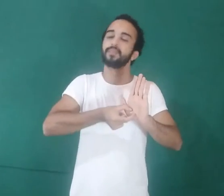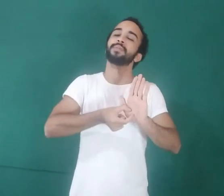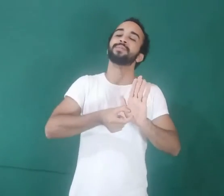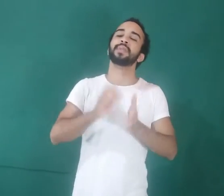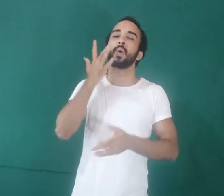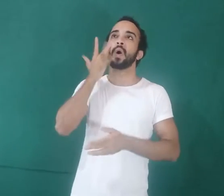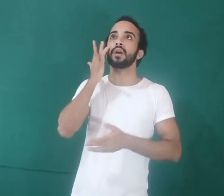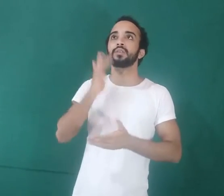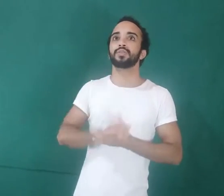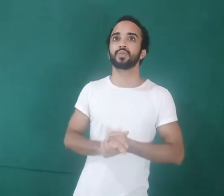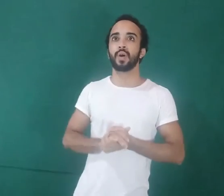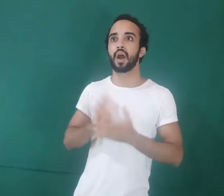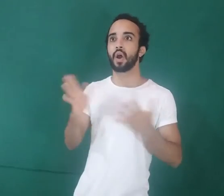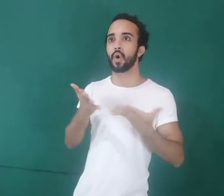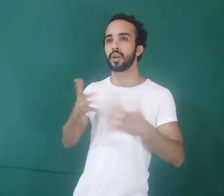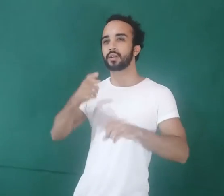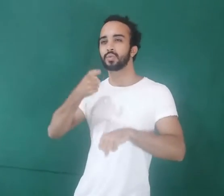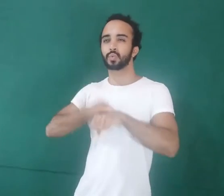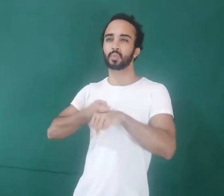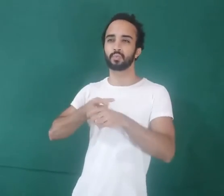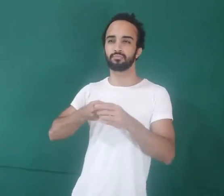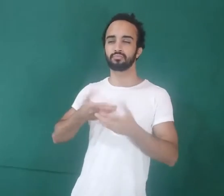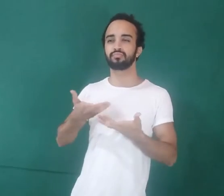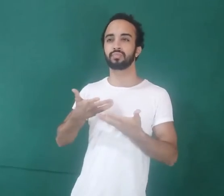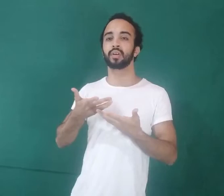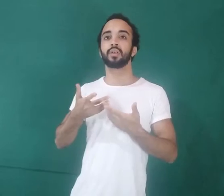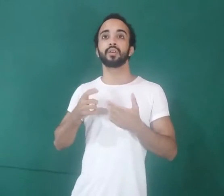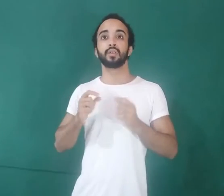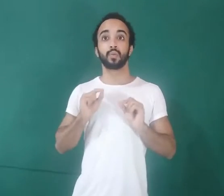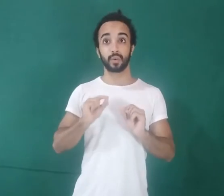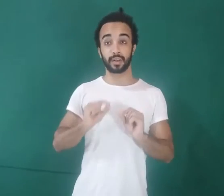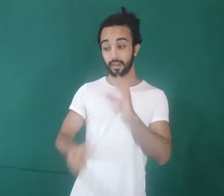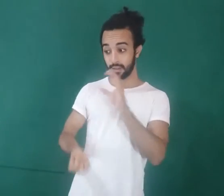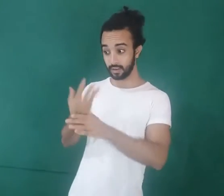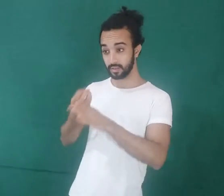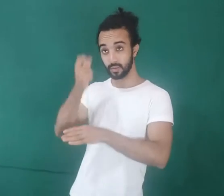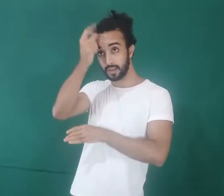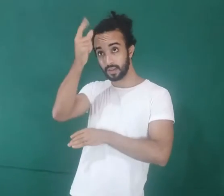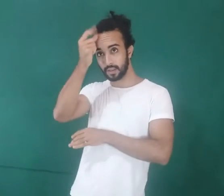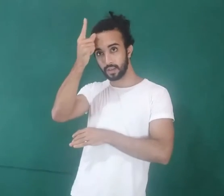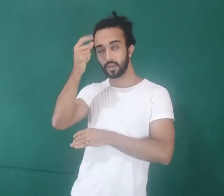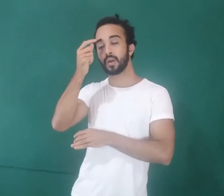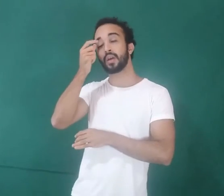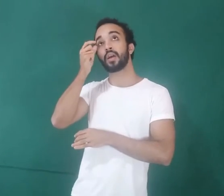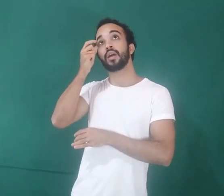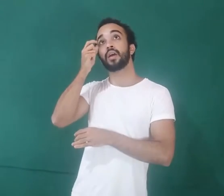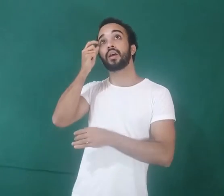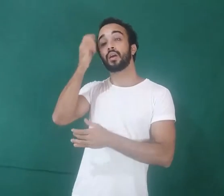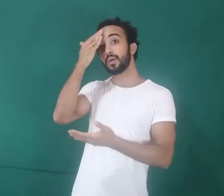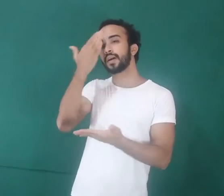rígidas. Mas no plano da elaboração das ideias, eu acredito muito que você pode manipular os